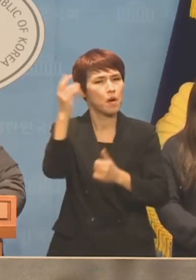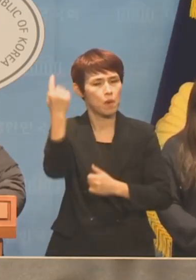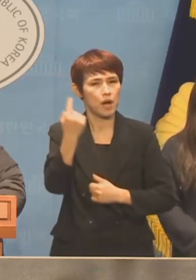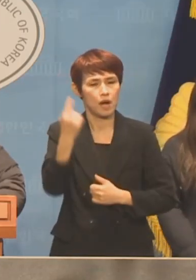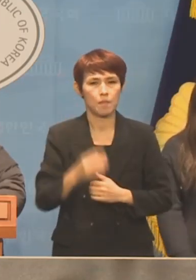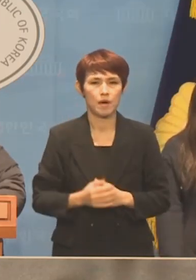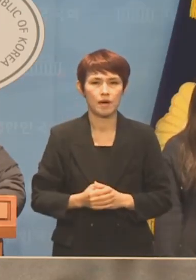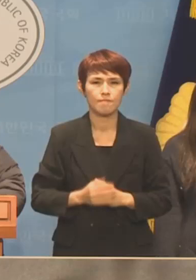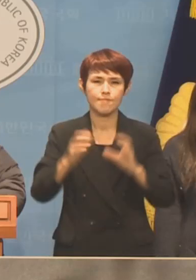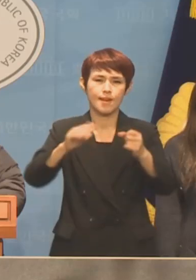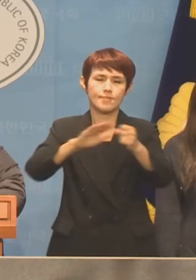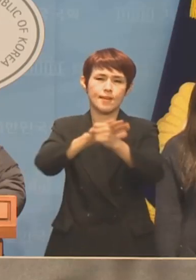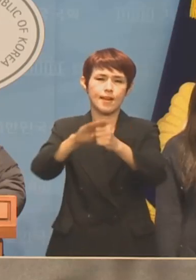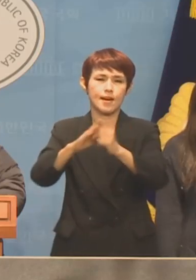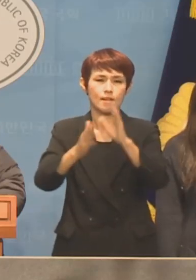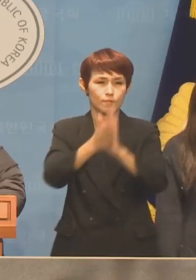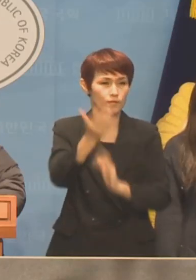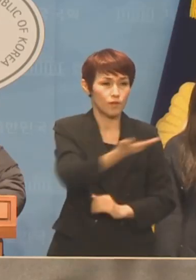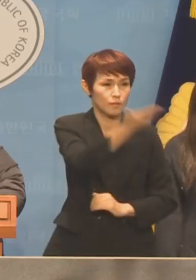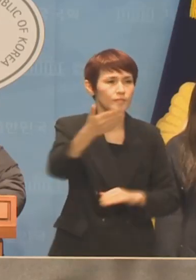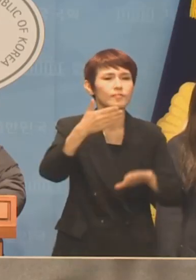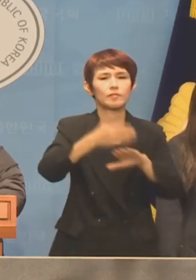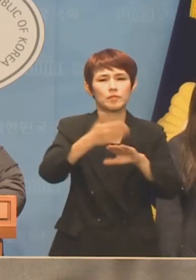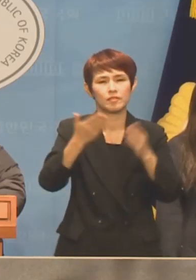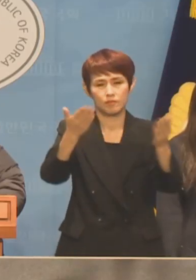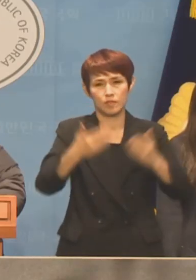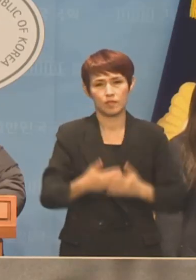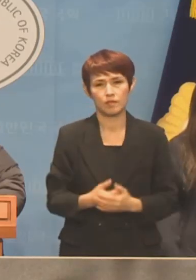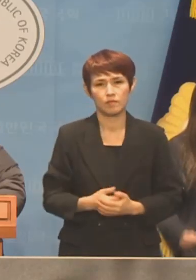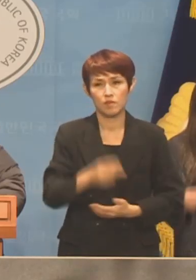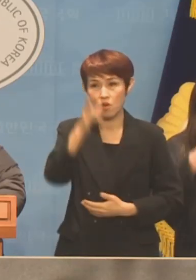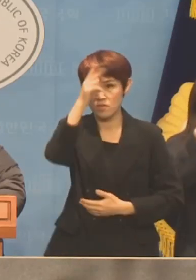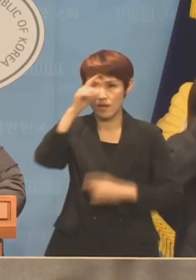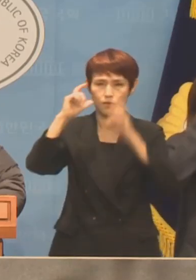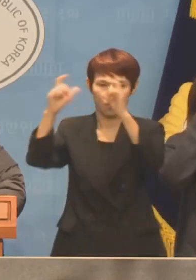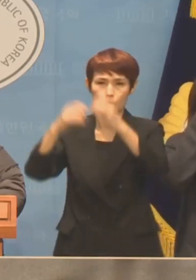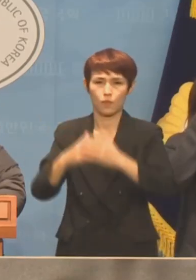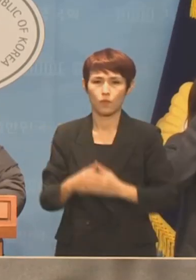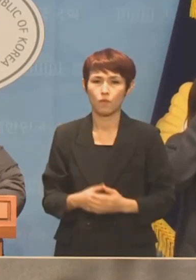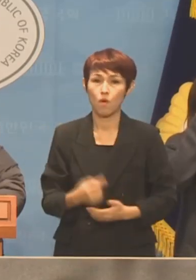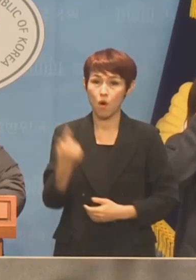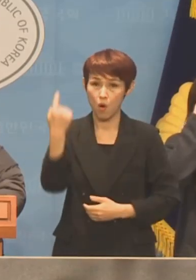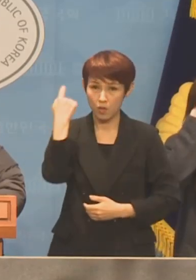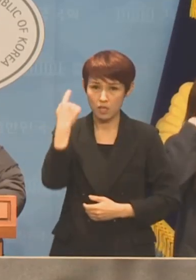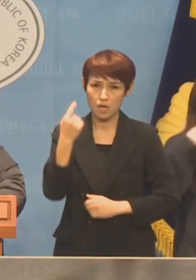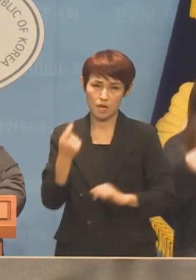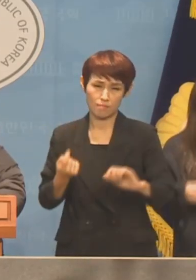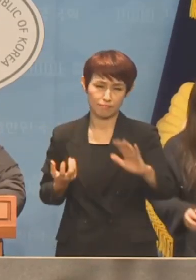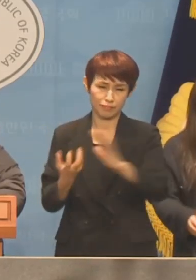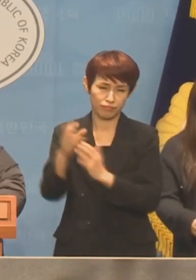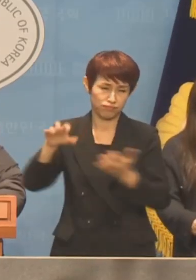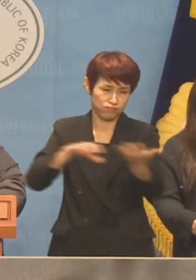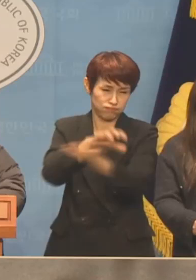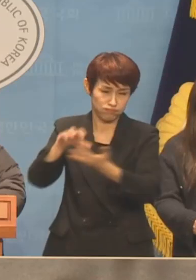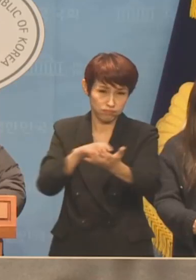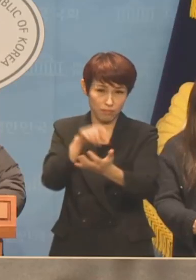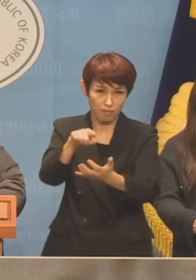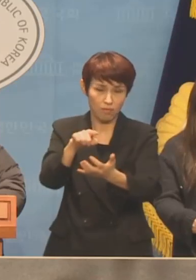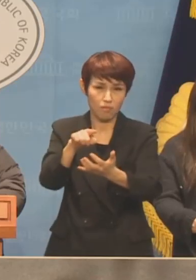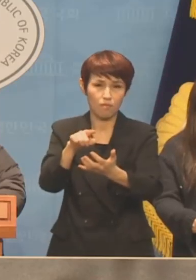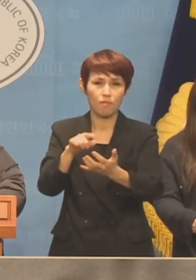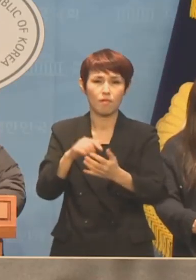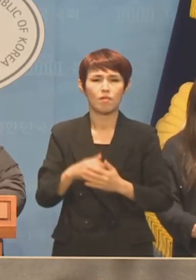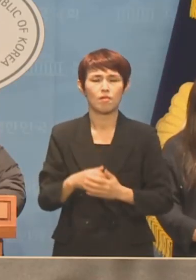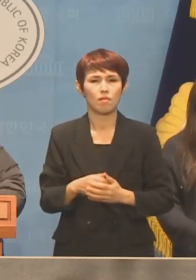한번 애국시민 여러분께 감사드린다. 경찰에도 경고한다. 어제 현장은 폭력의 책임을 시위대에 일방적으로 물을 수